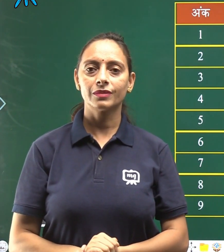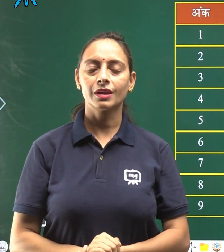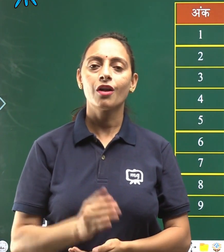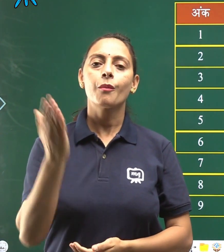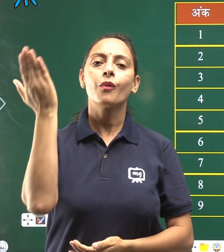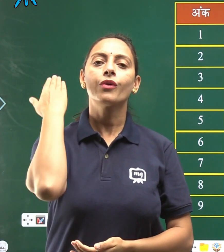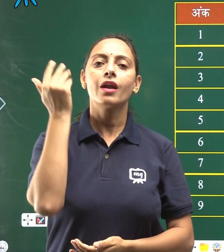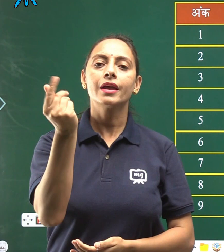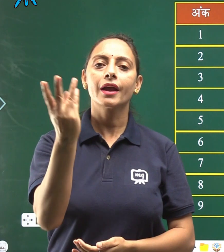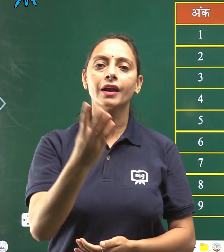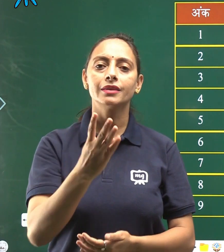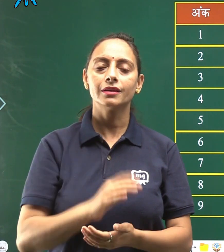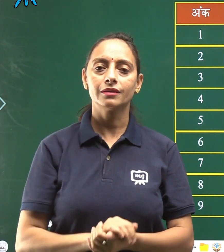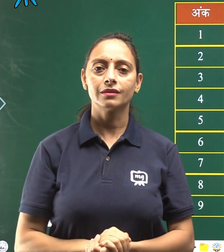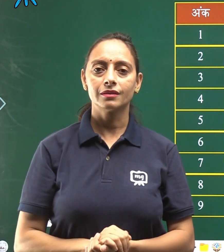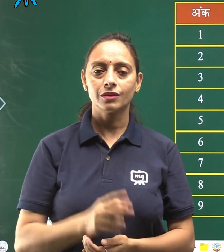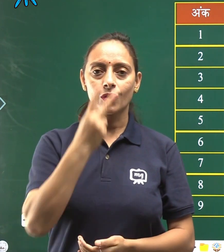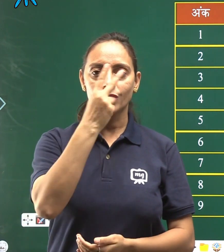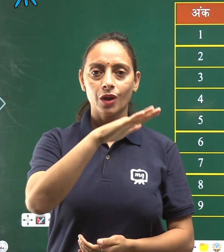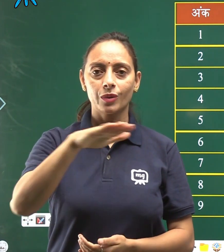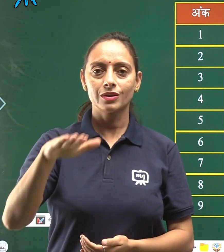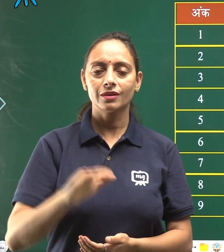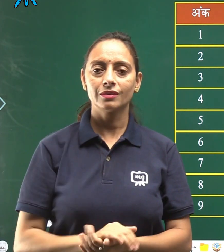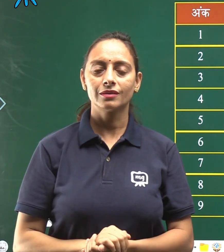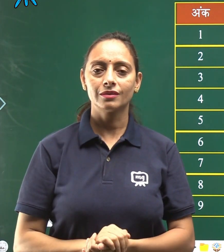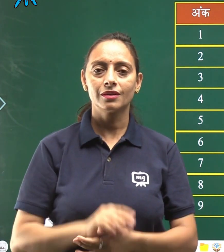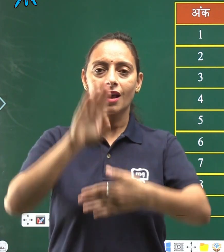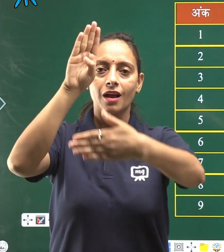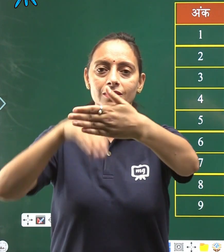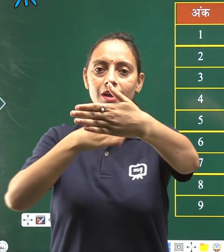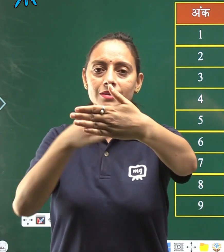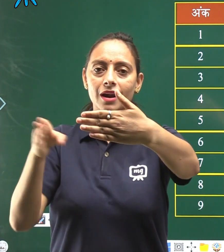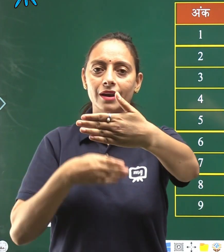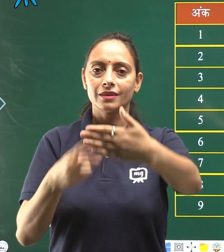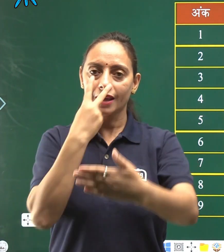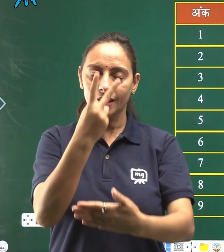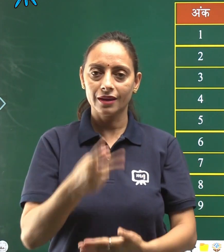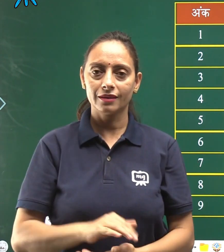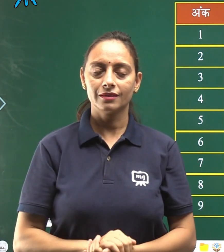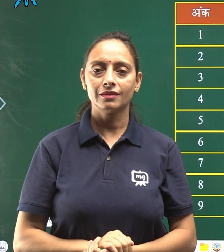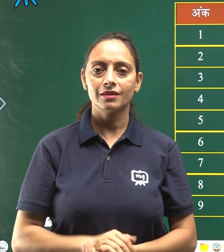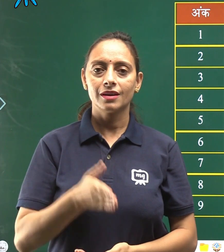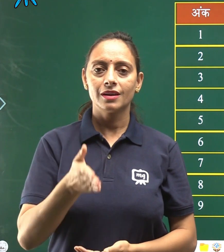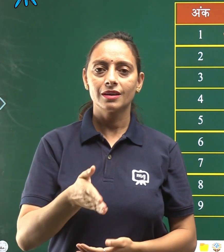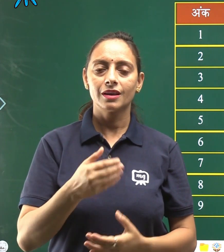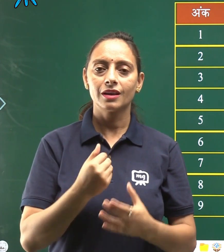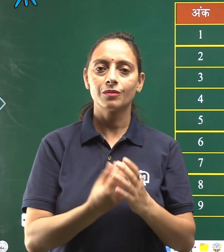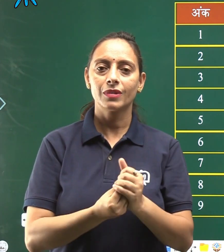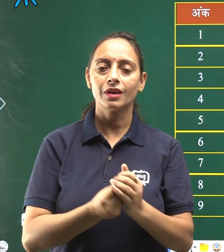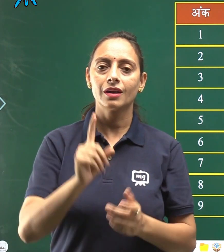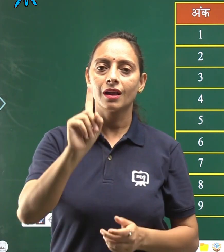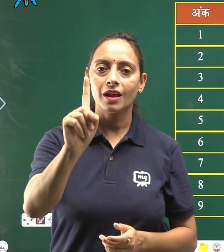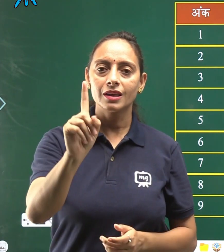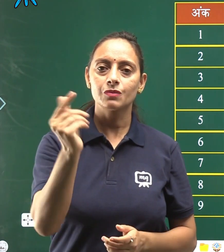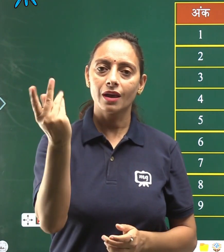वैदिक गणित। देखो बच्चों, ये सारणी दिख रही है आपको। इसमें एक पोर्शन